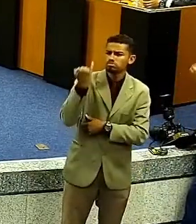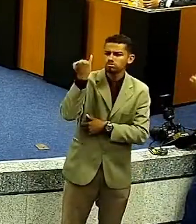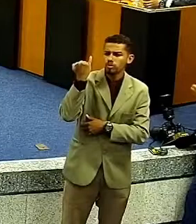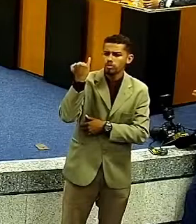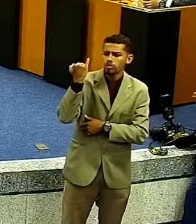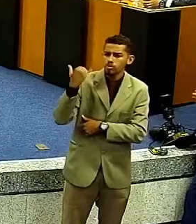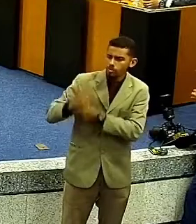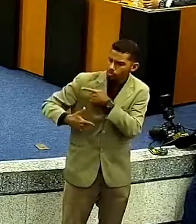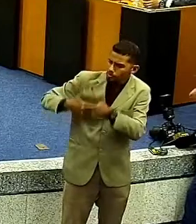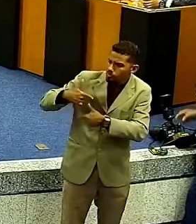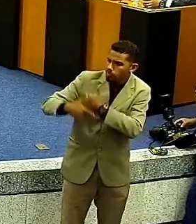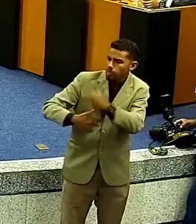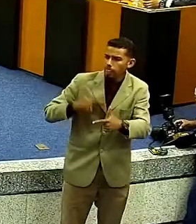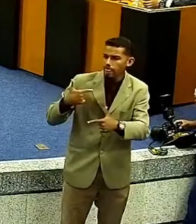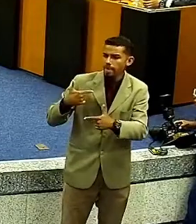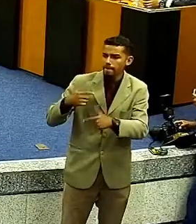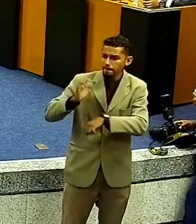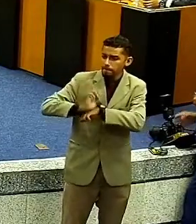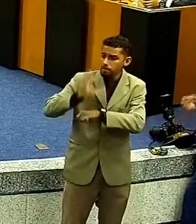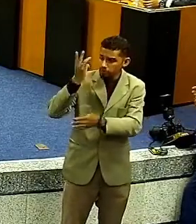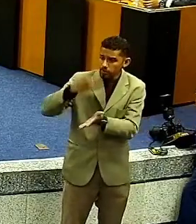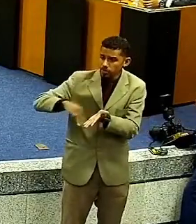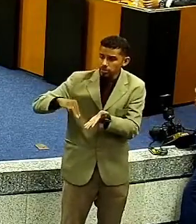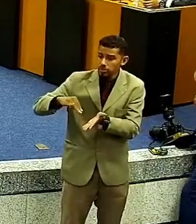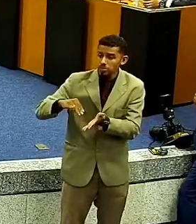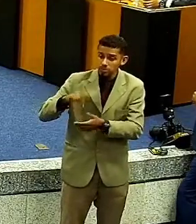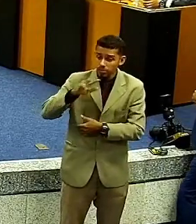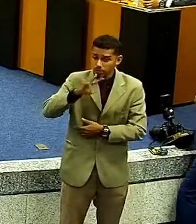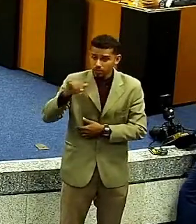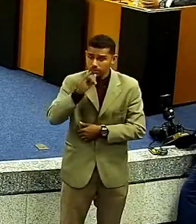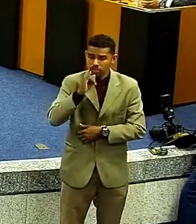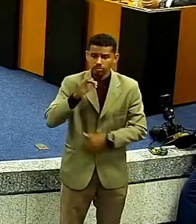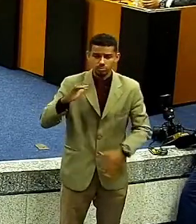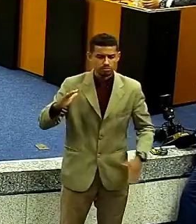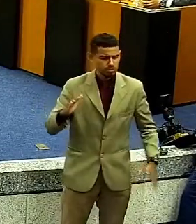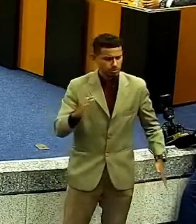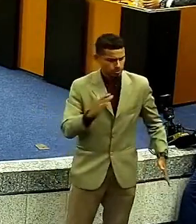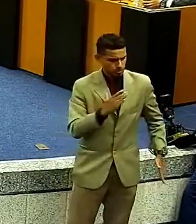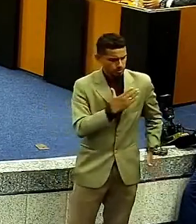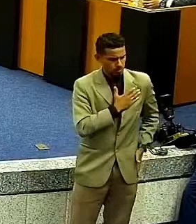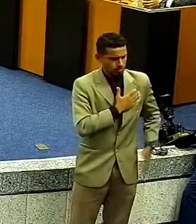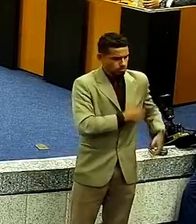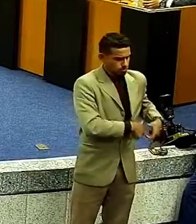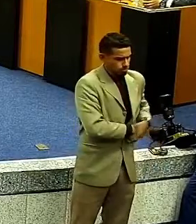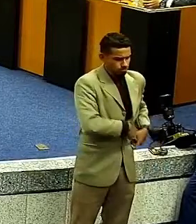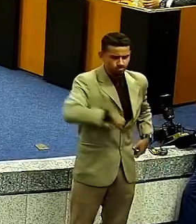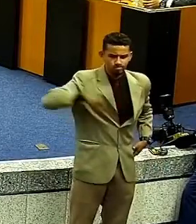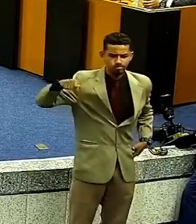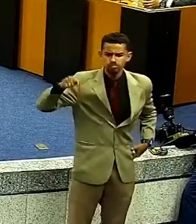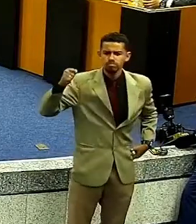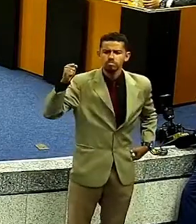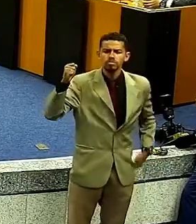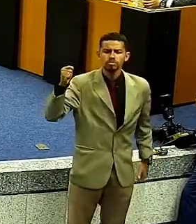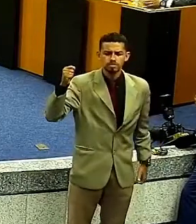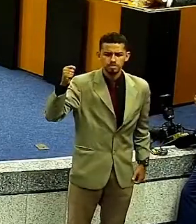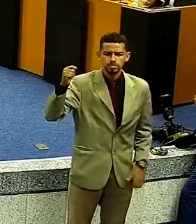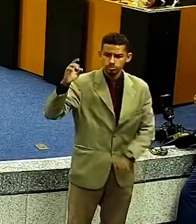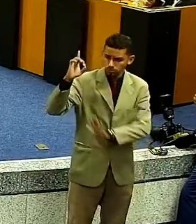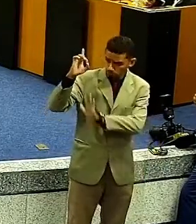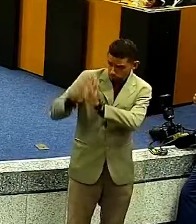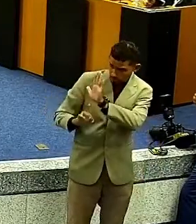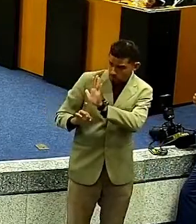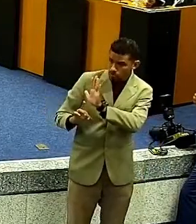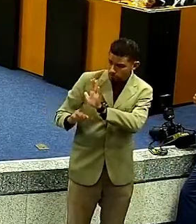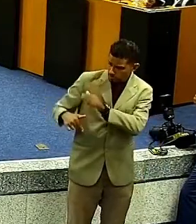magistratura do Maranhão possa empunhando a band a a a espada da dignidade que sempre